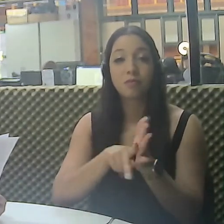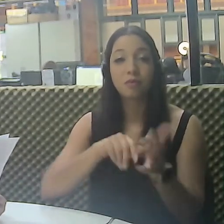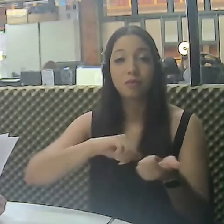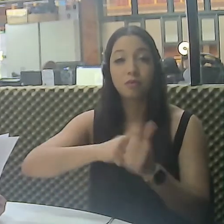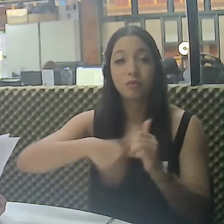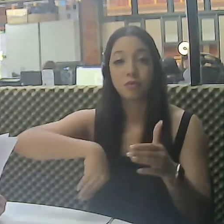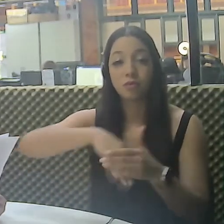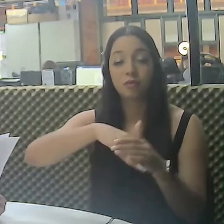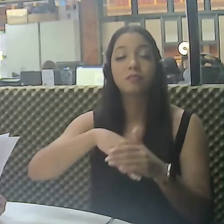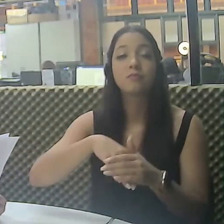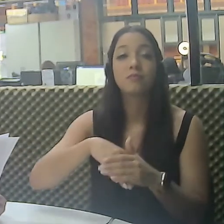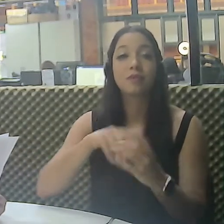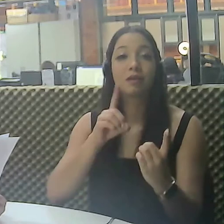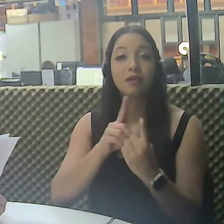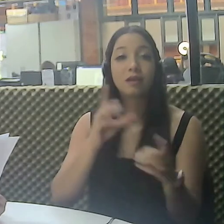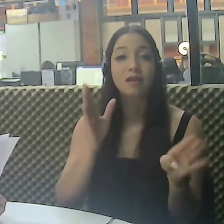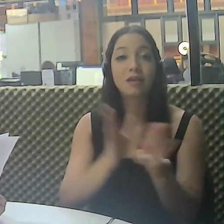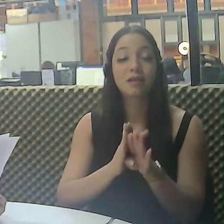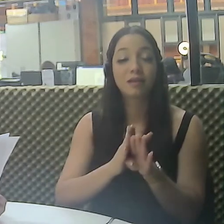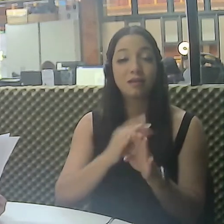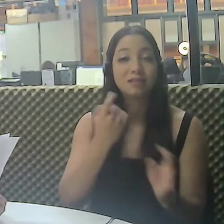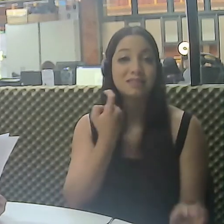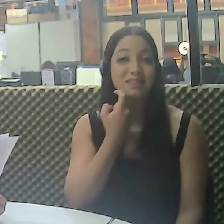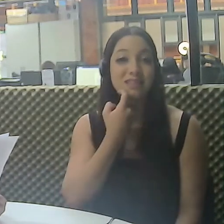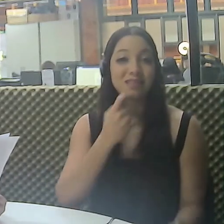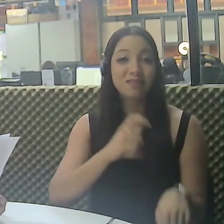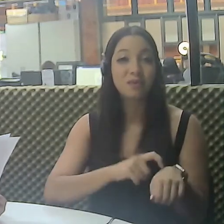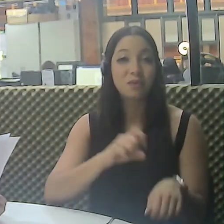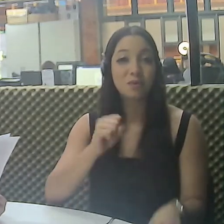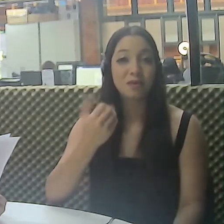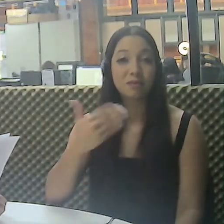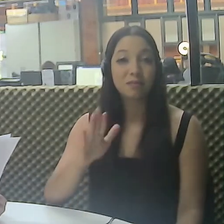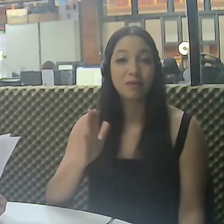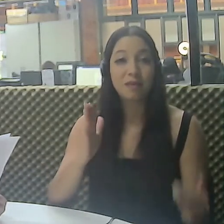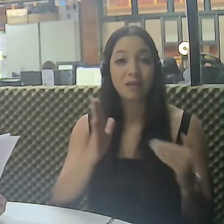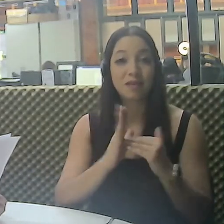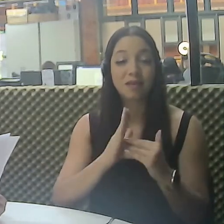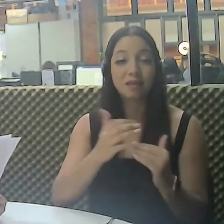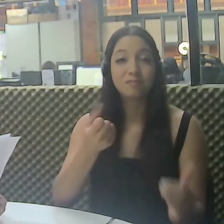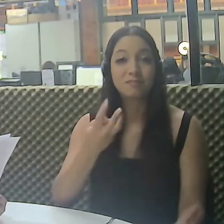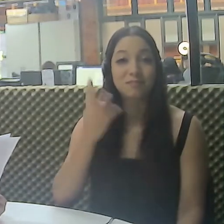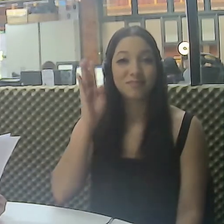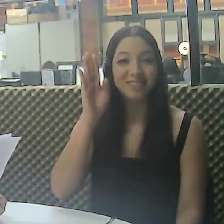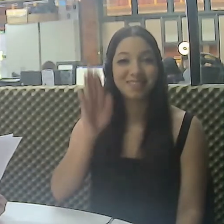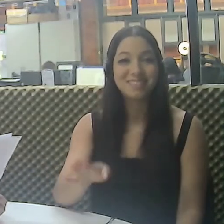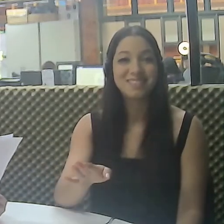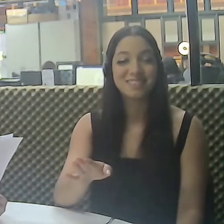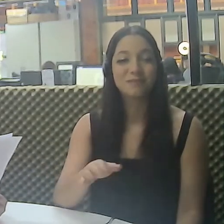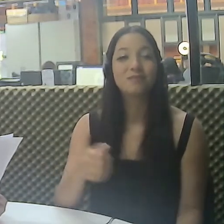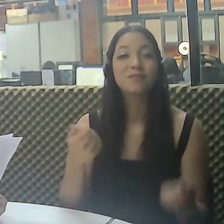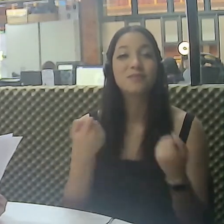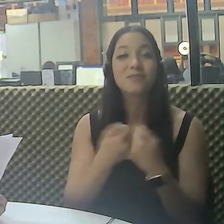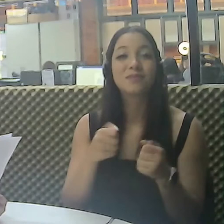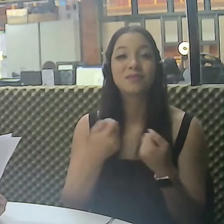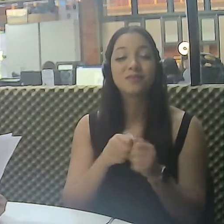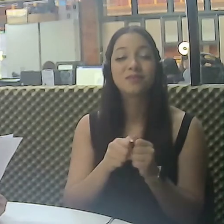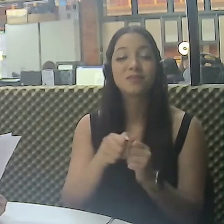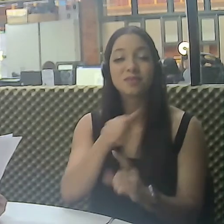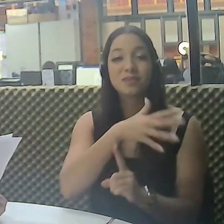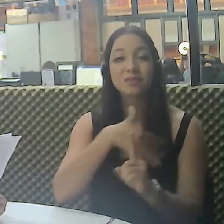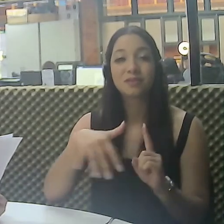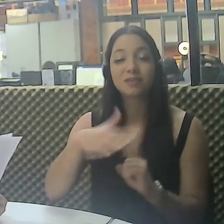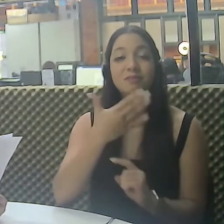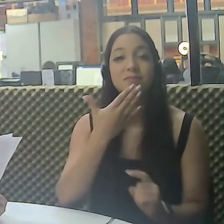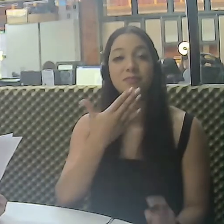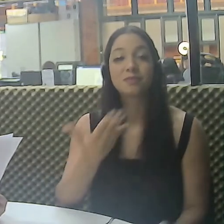com atendimento até sexta-feira, das 8h30 da manhã até 1h da tarde. Pelo busão social é possível